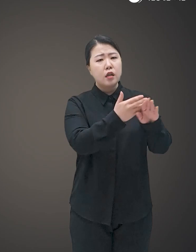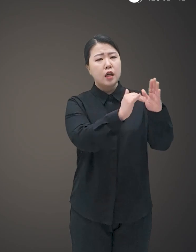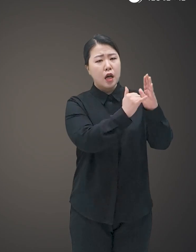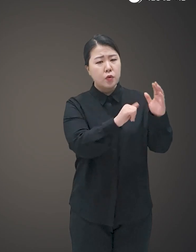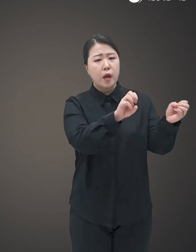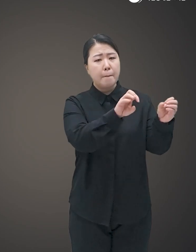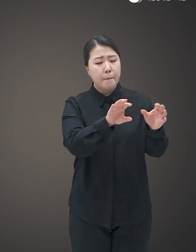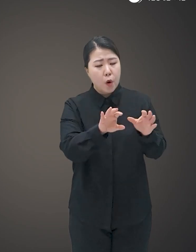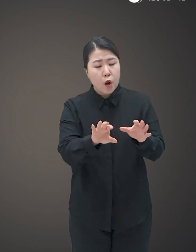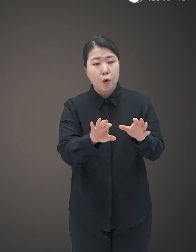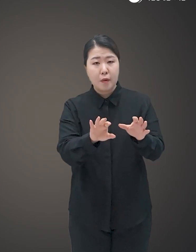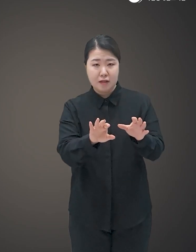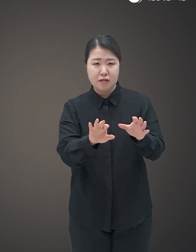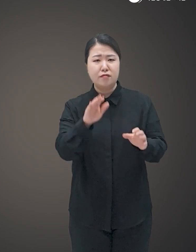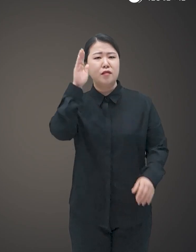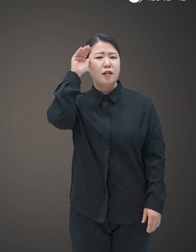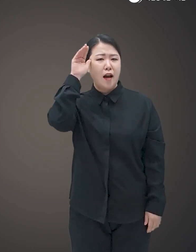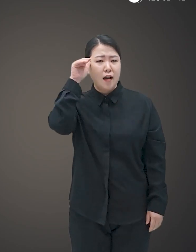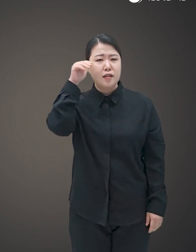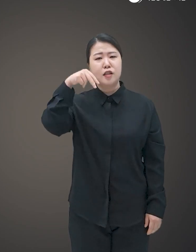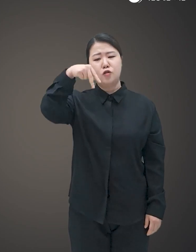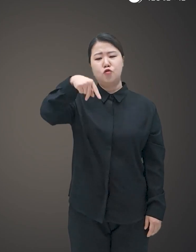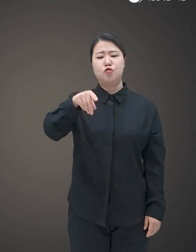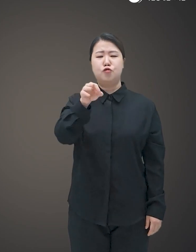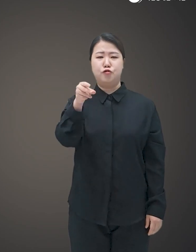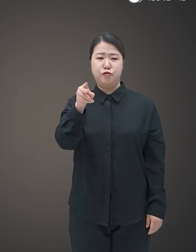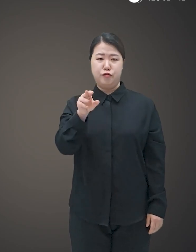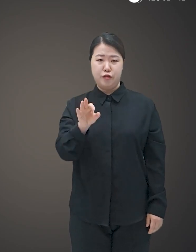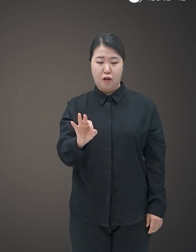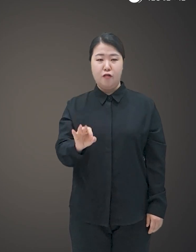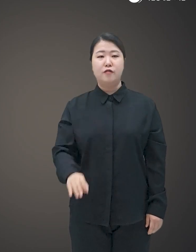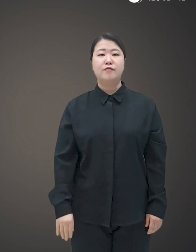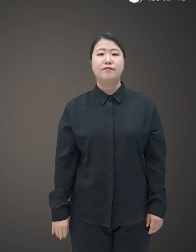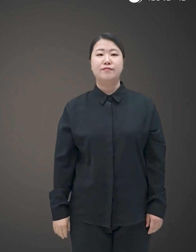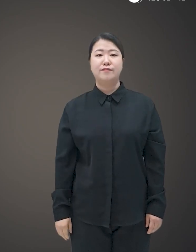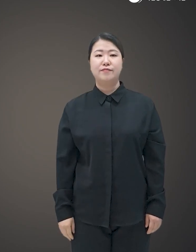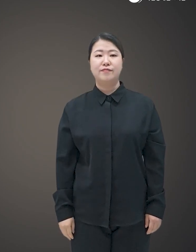다른 가족에게 버림받은 유기견 수영이에요.